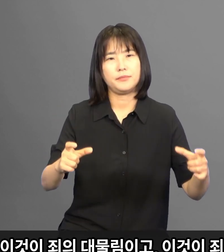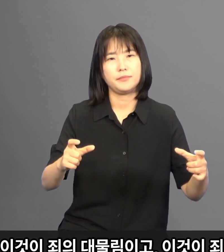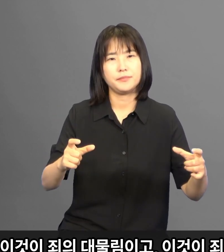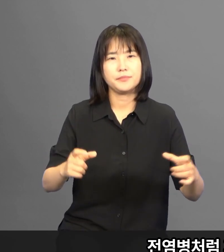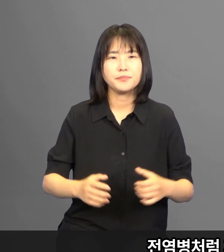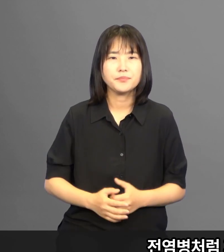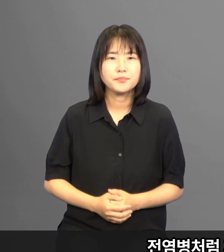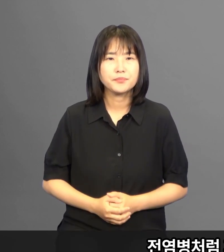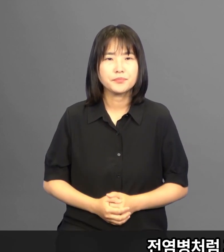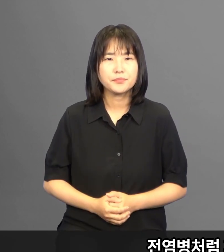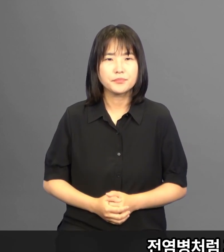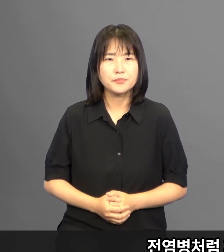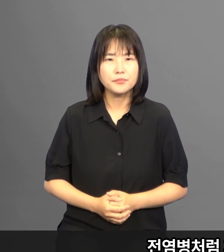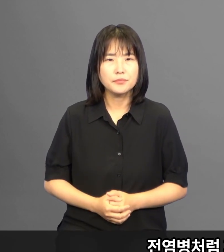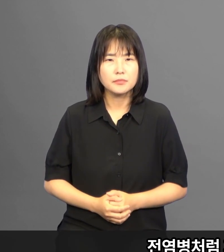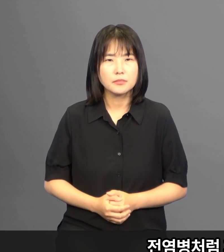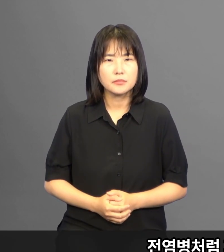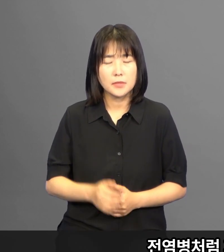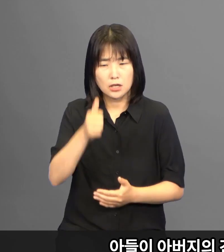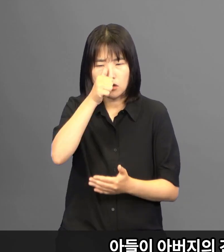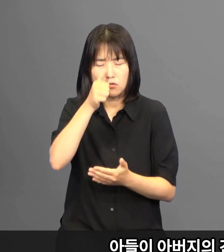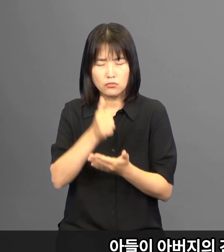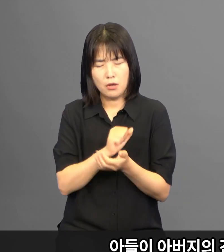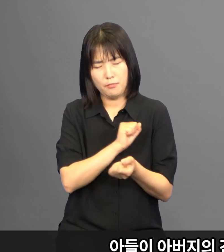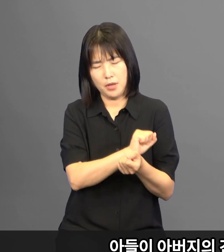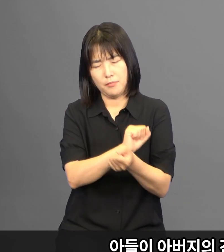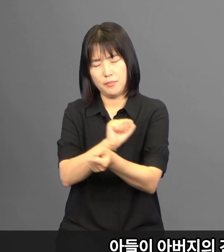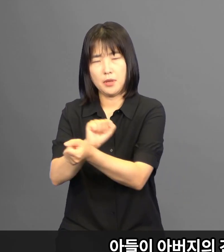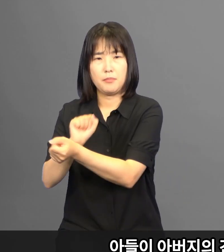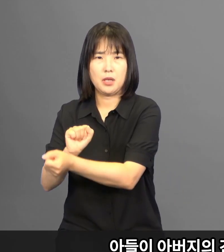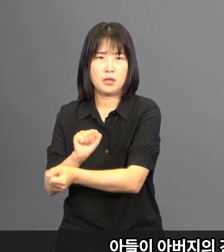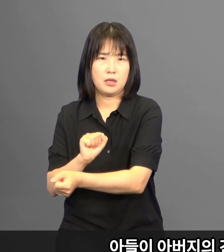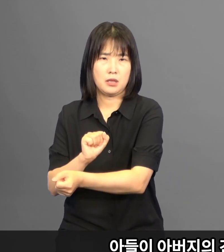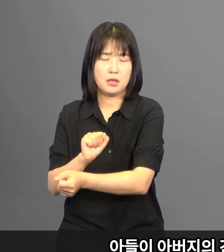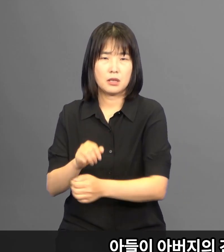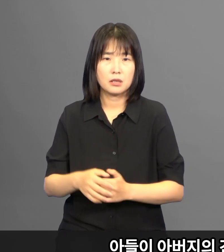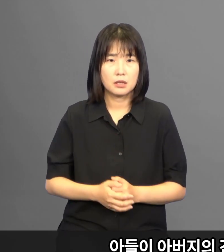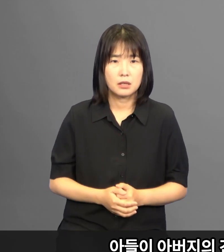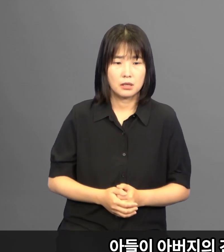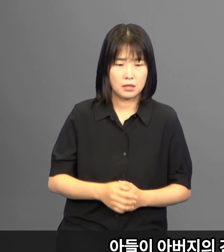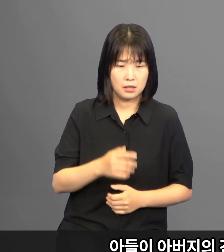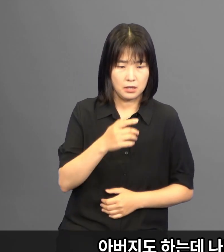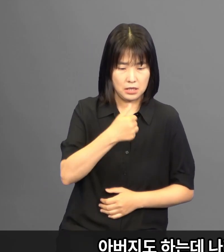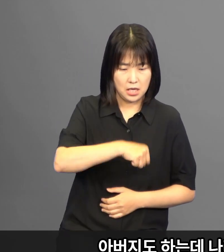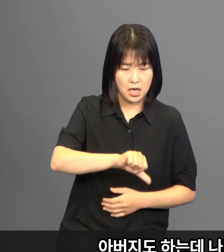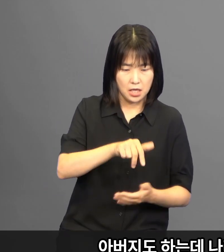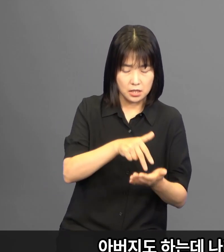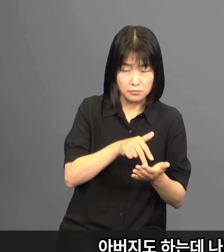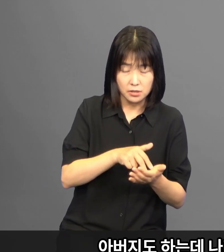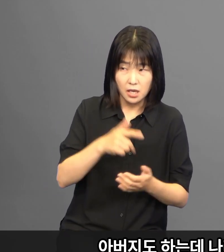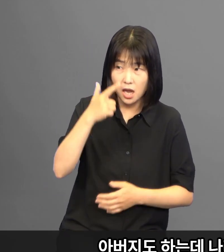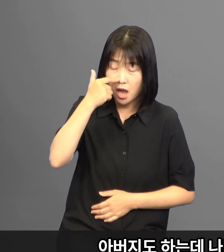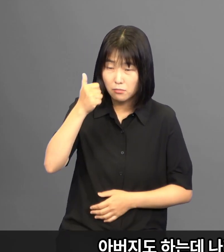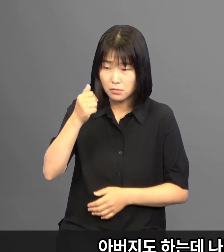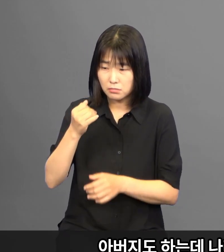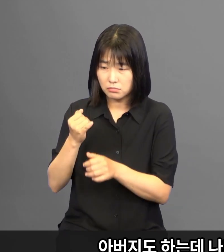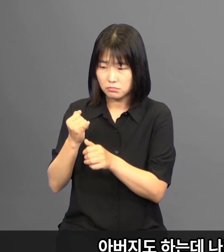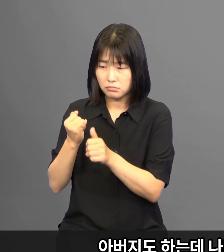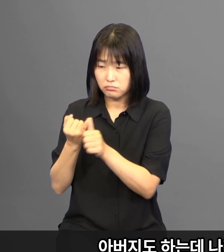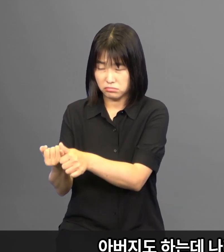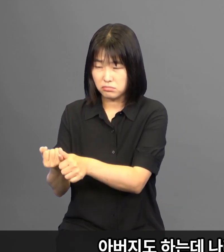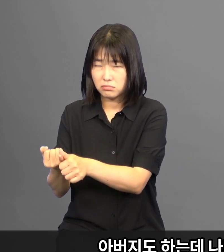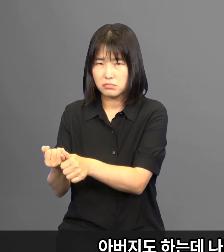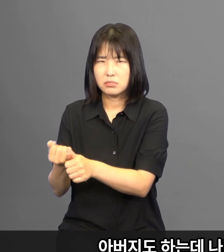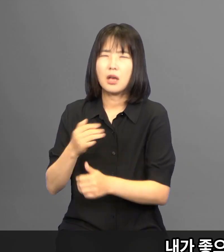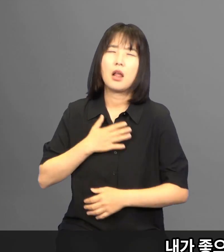확장성입니다. 전염병처럼 퍼져나가는 거예요. 아들이 아버지의 간음을 왜 몰랐겠습니까? 아버지도 하는데 나라고 못할 게